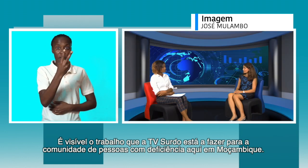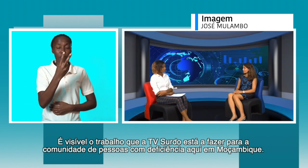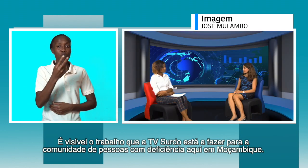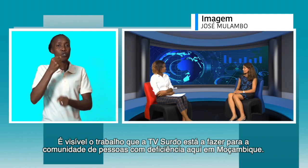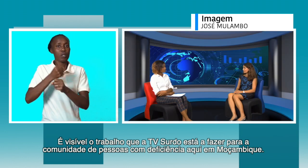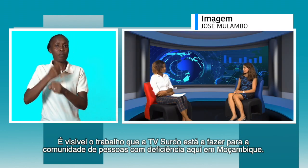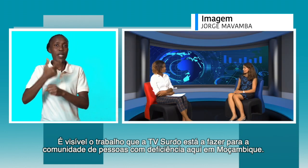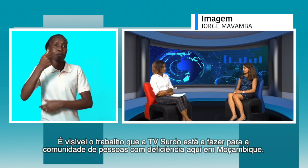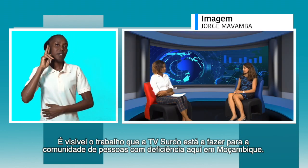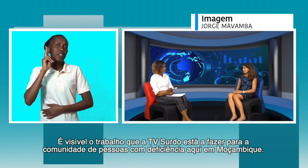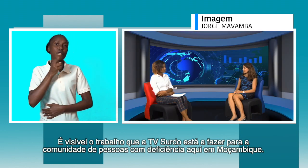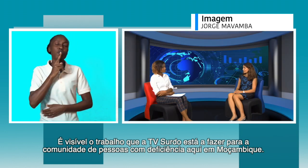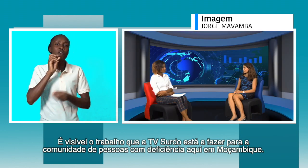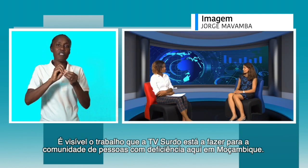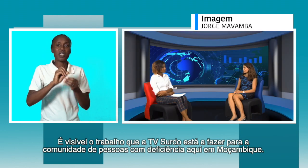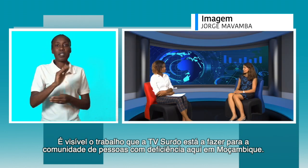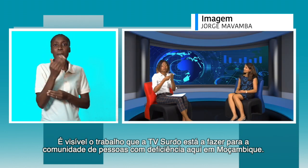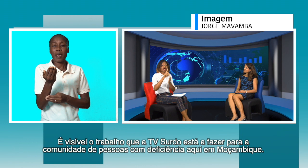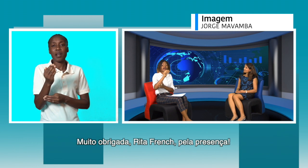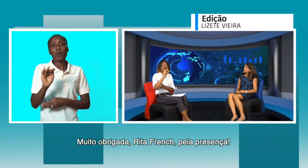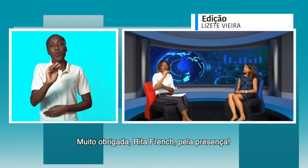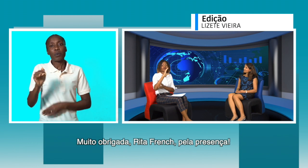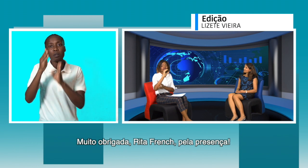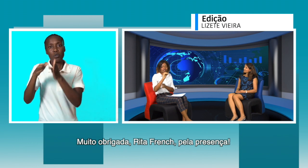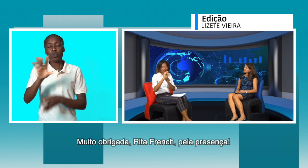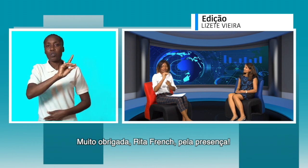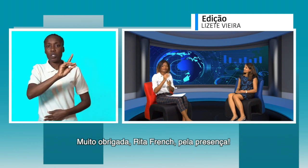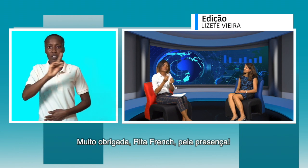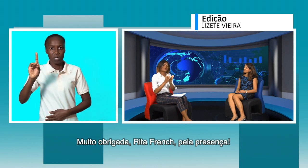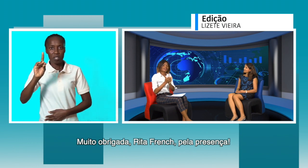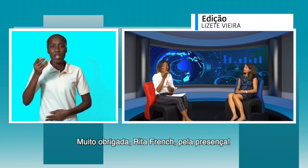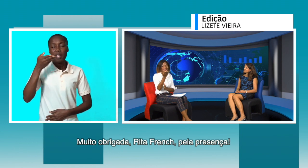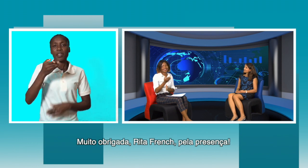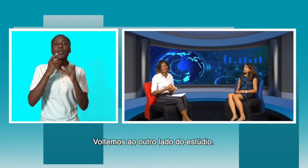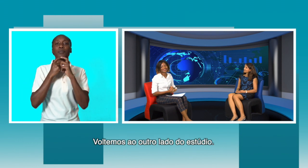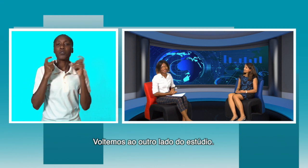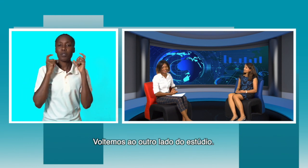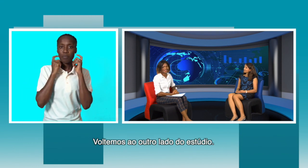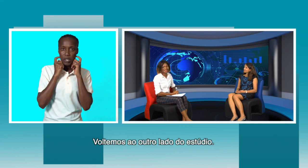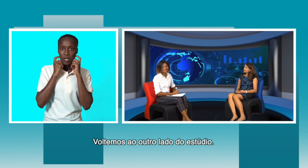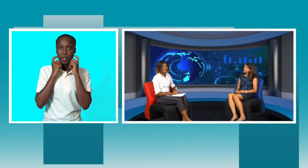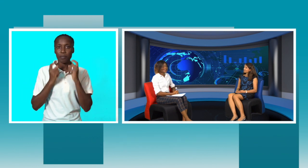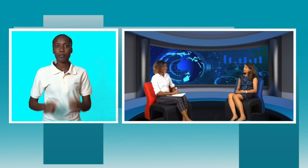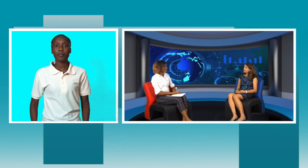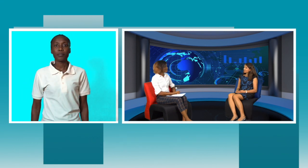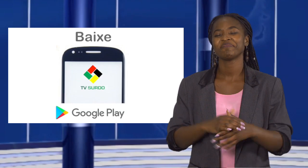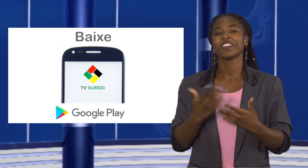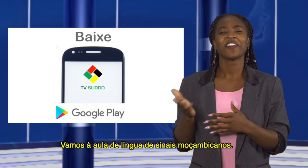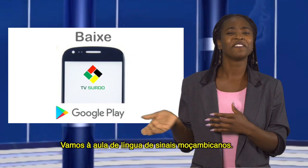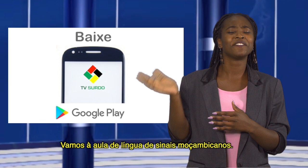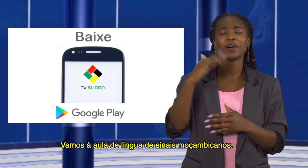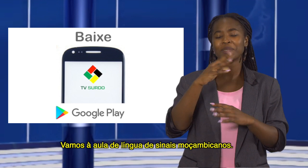as comunidades de pessoas com deficiência aqui em Moçambique. Muito obrigada Rita Frensch pela presença. Voltamos ao outro lado do estúdio.